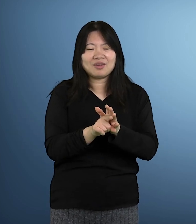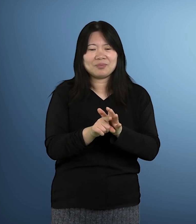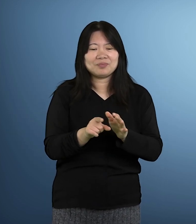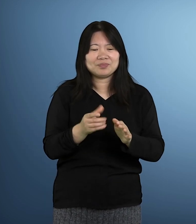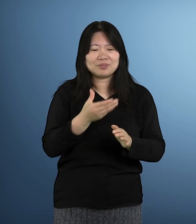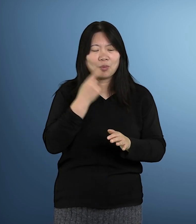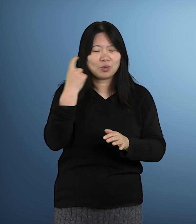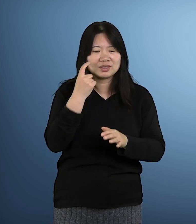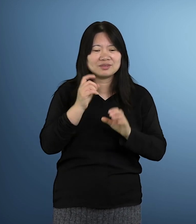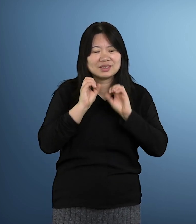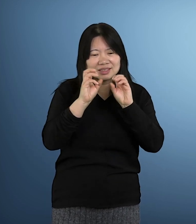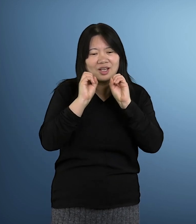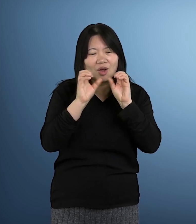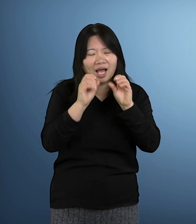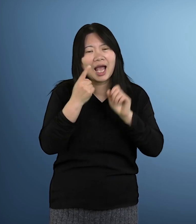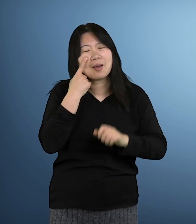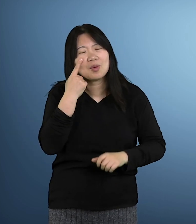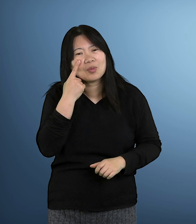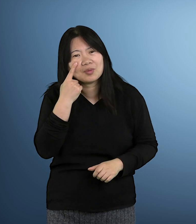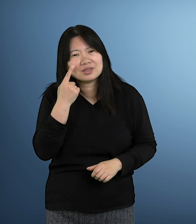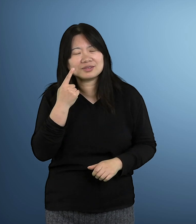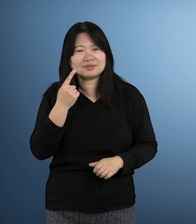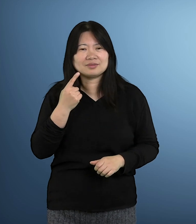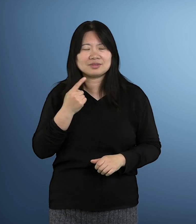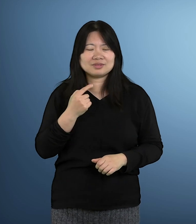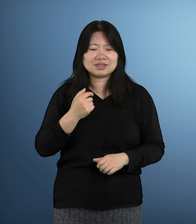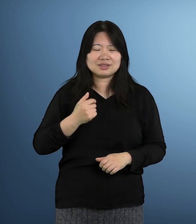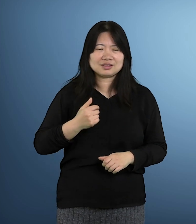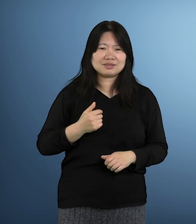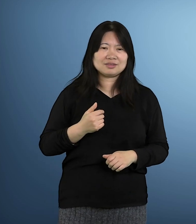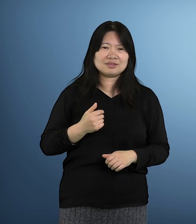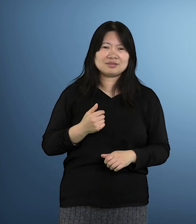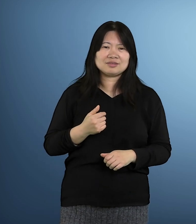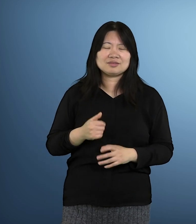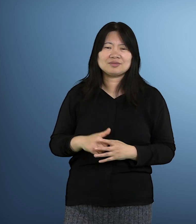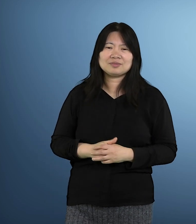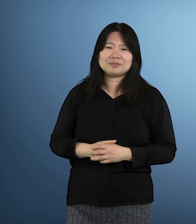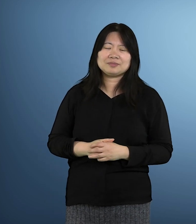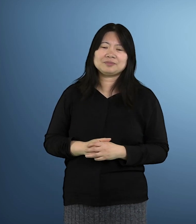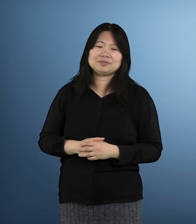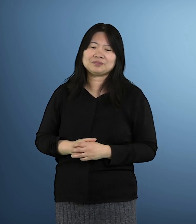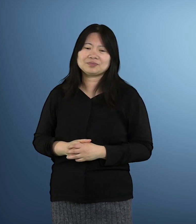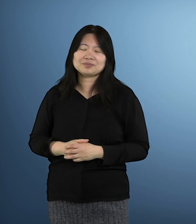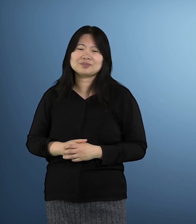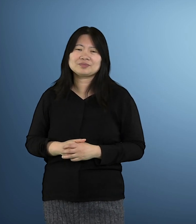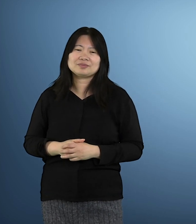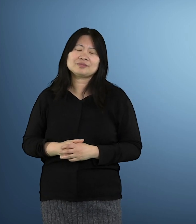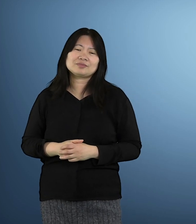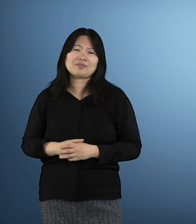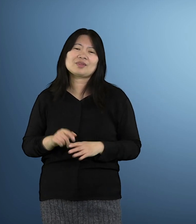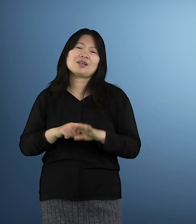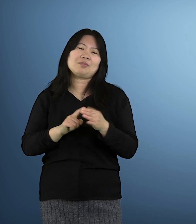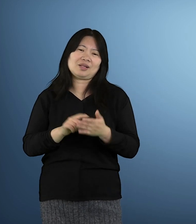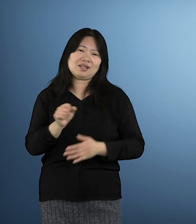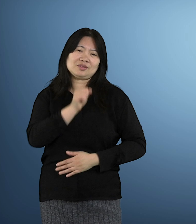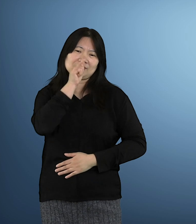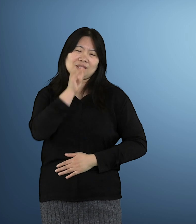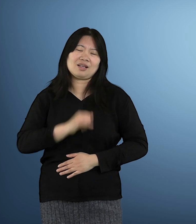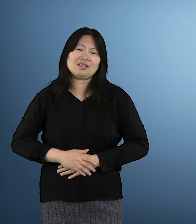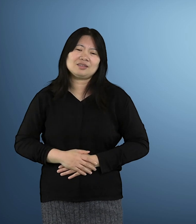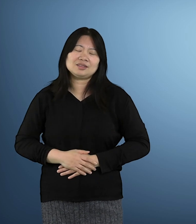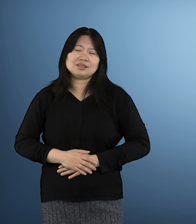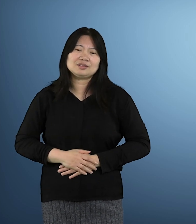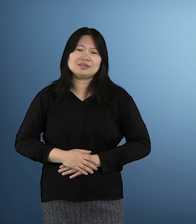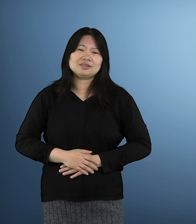전해서 우리 영향력을 좀 더 확대해 나갑시다. 이렇게 됐다 그 말이에요.